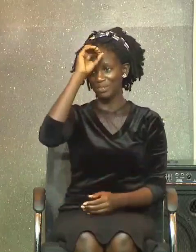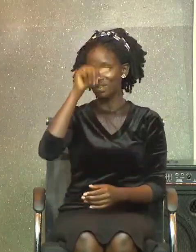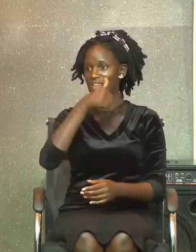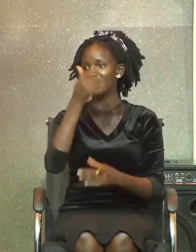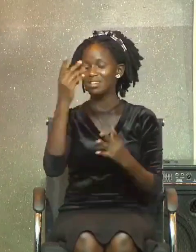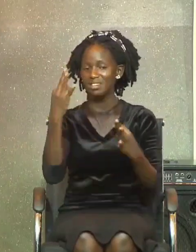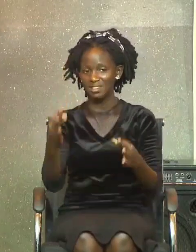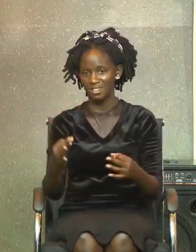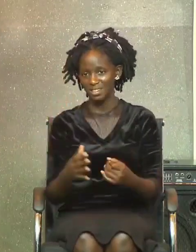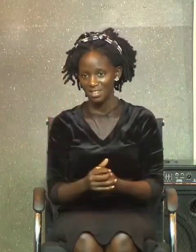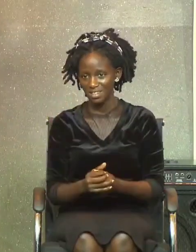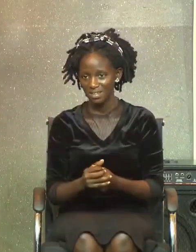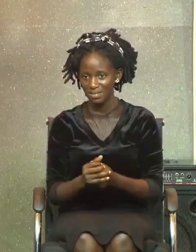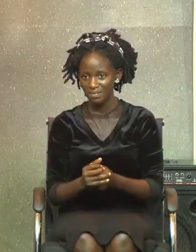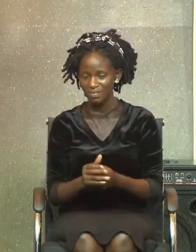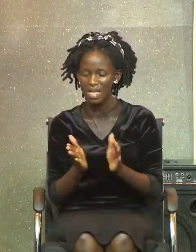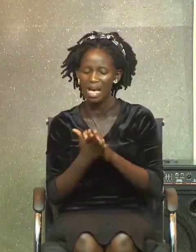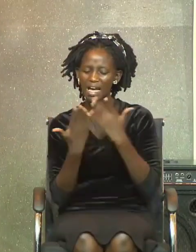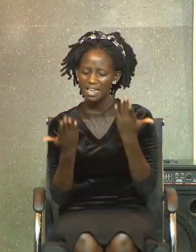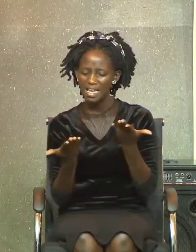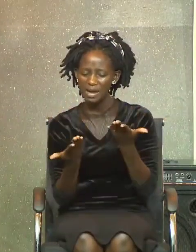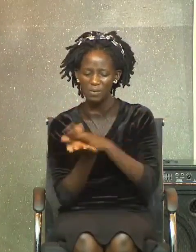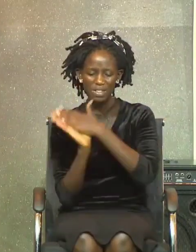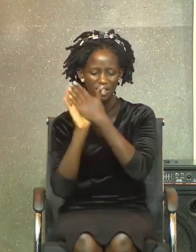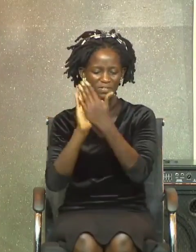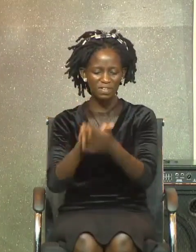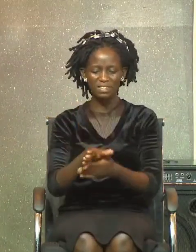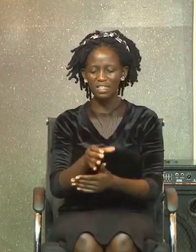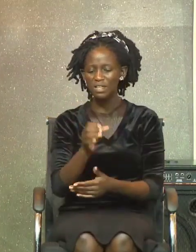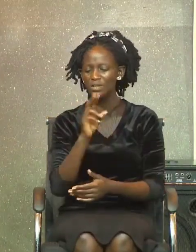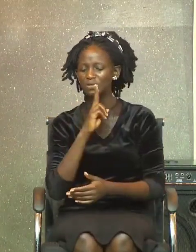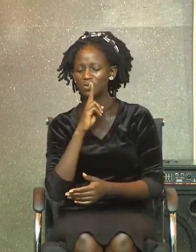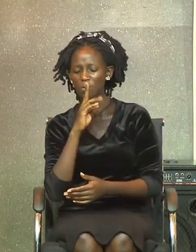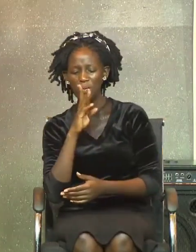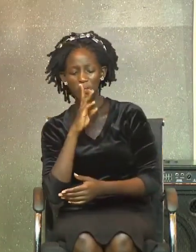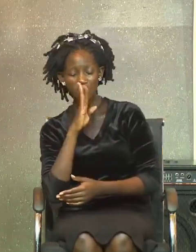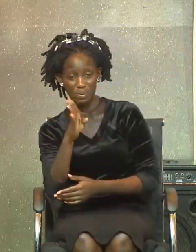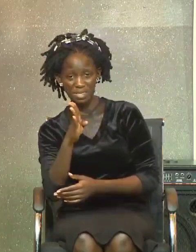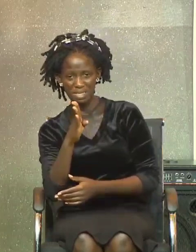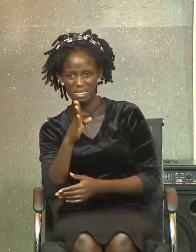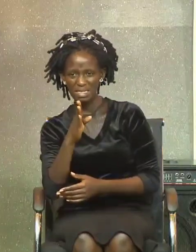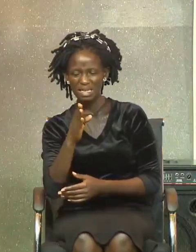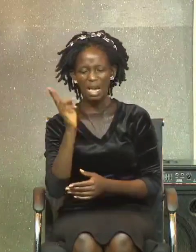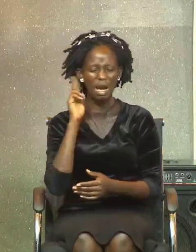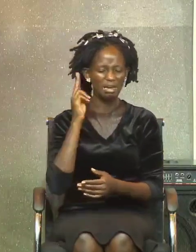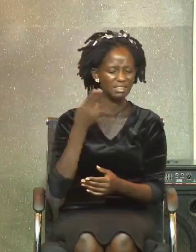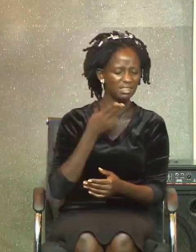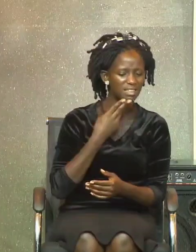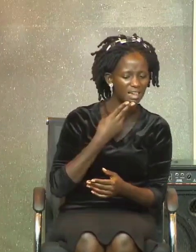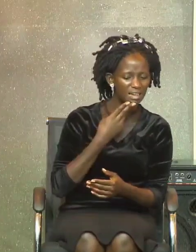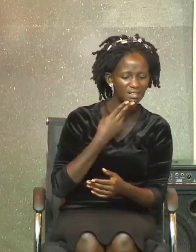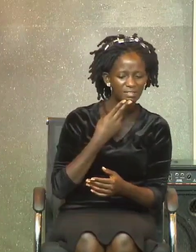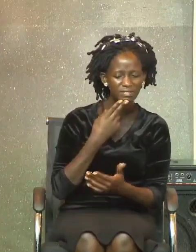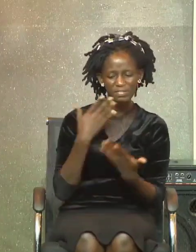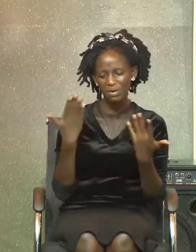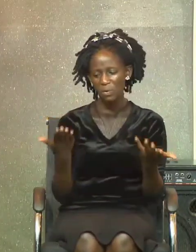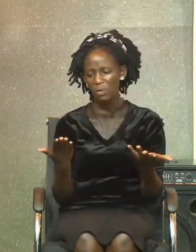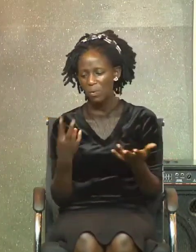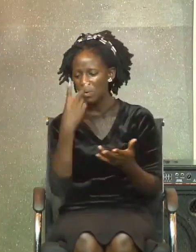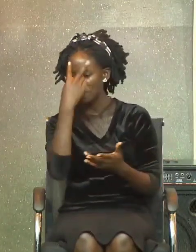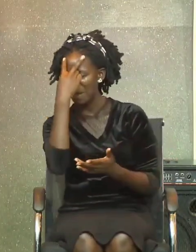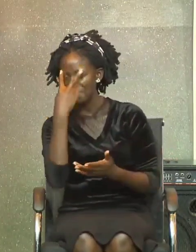olulala n'ofuukako omuzibe oba kiggala oba kasiru ku lw'obulungi